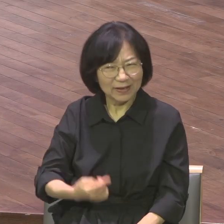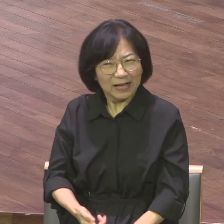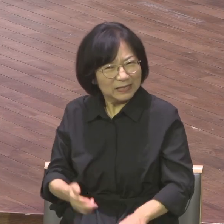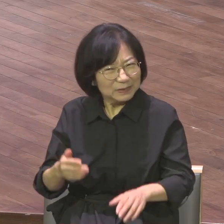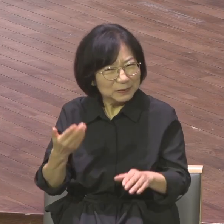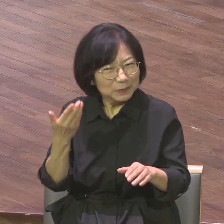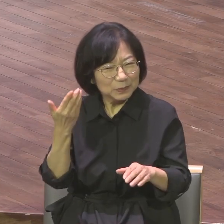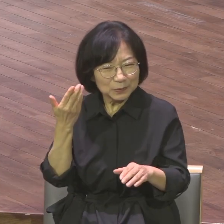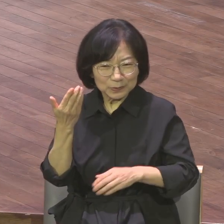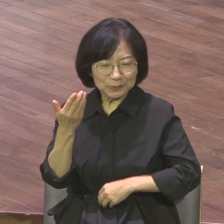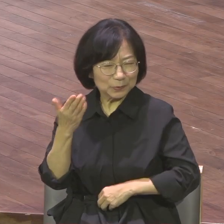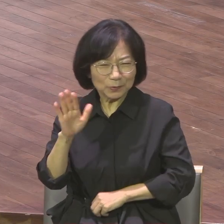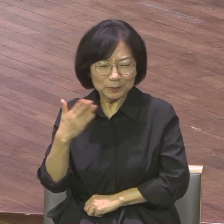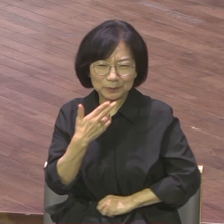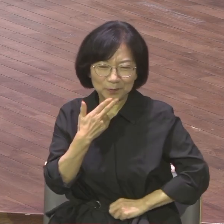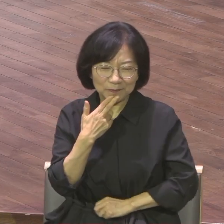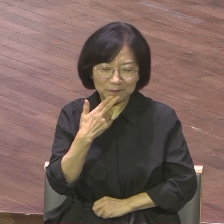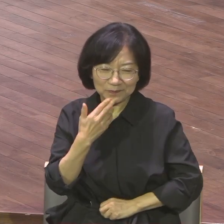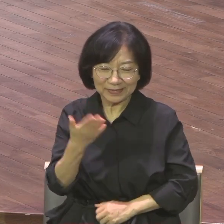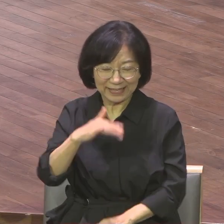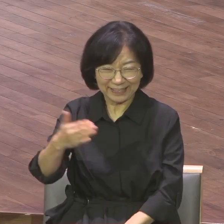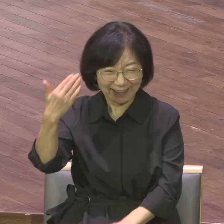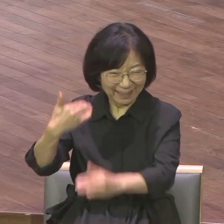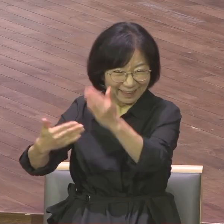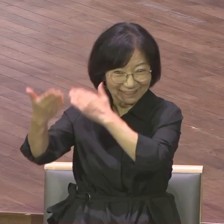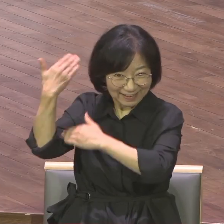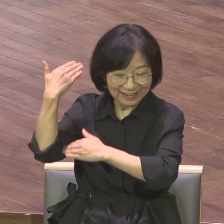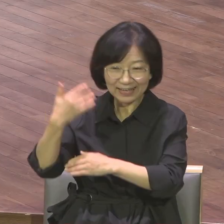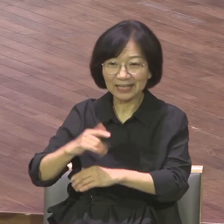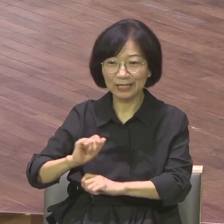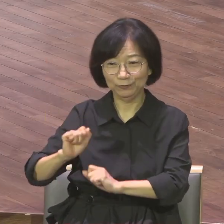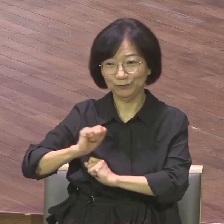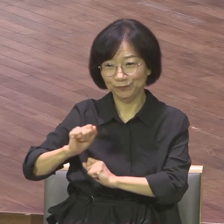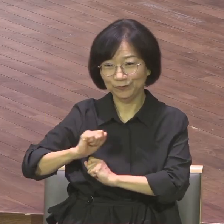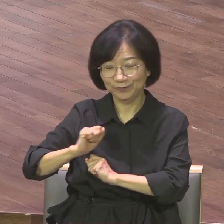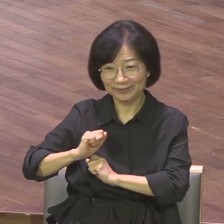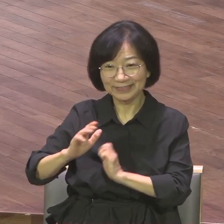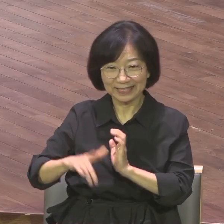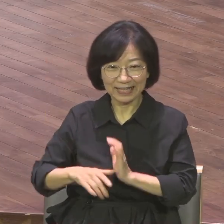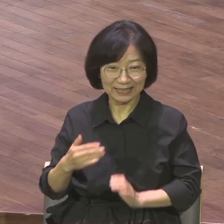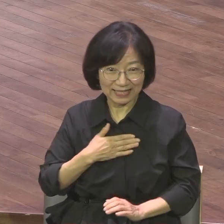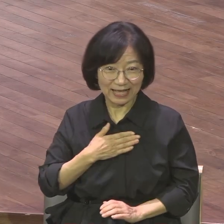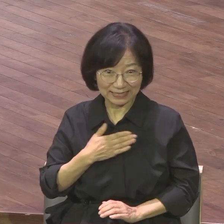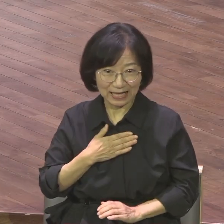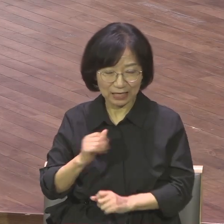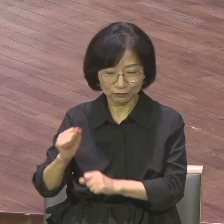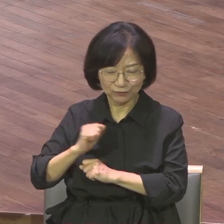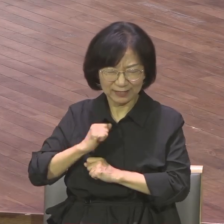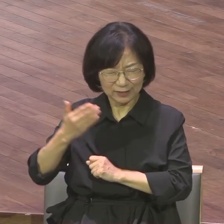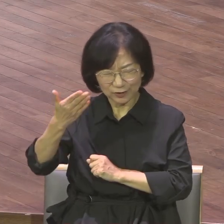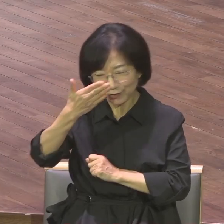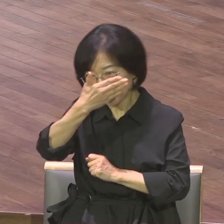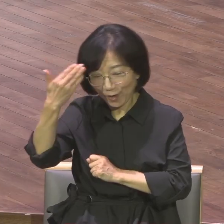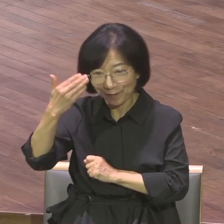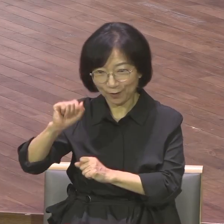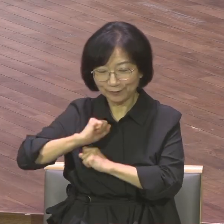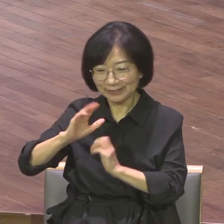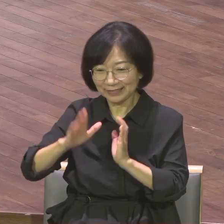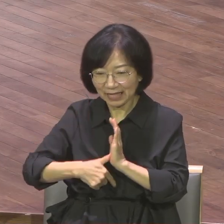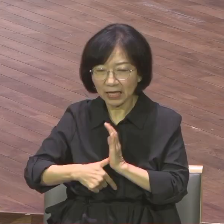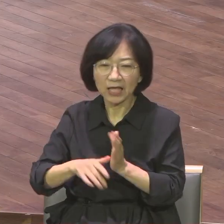뭐 잘 사니까. 근데 과거에 군대에서는요, 우리 때만 해도 약이 없었어요. 군대